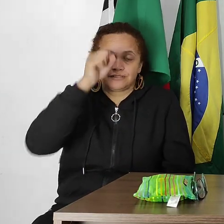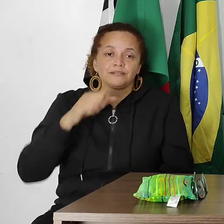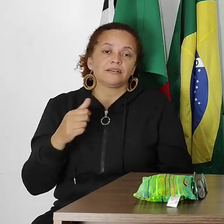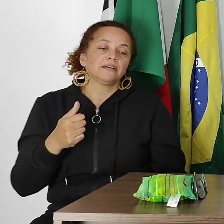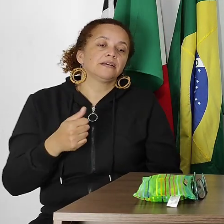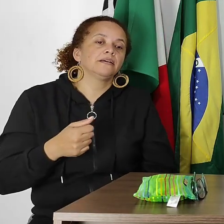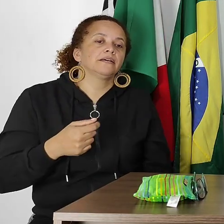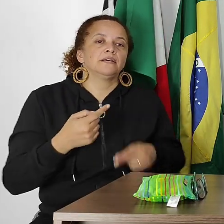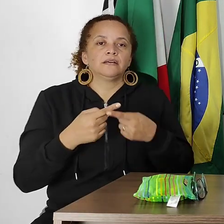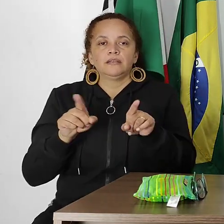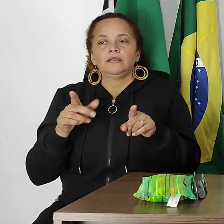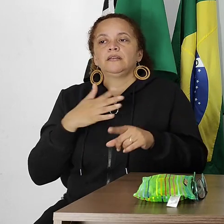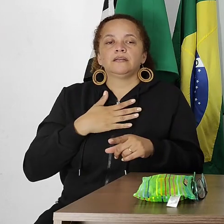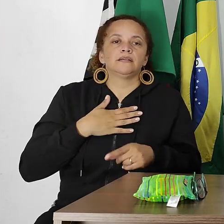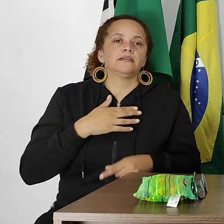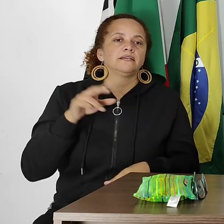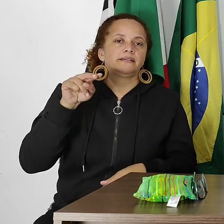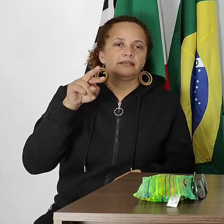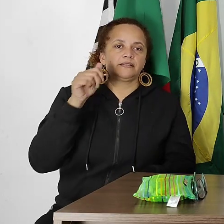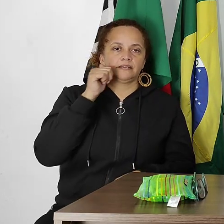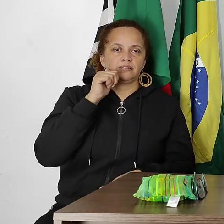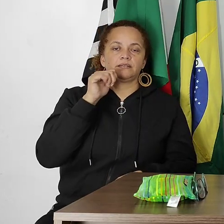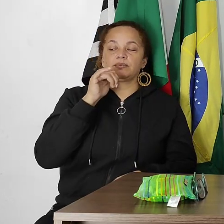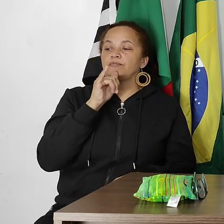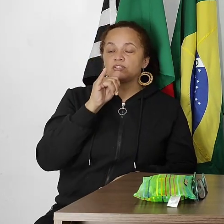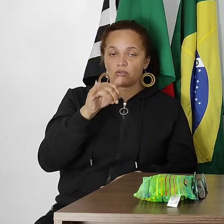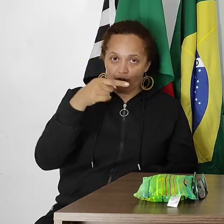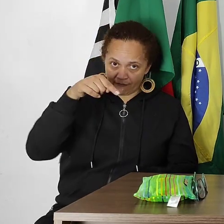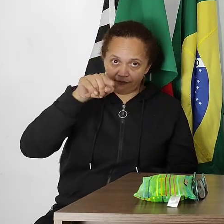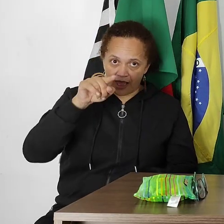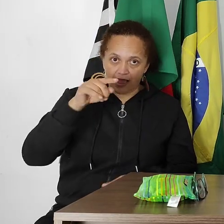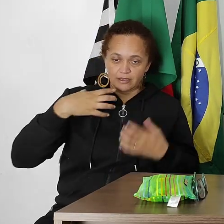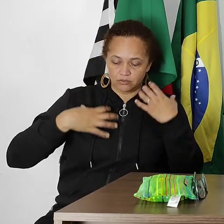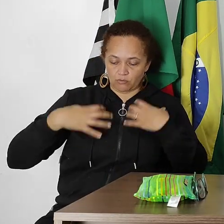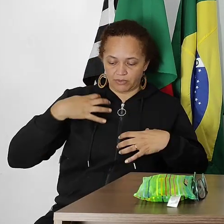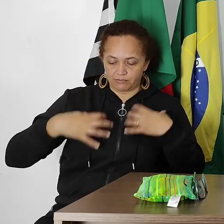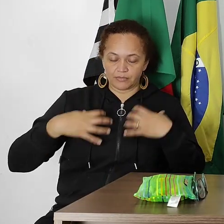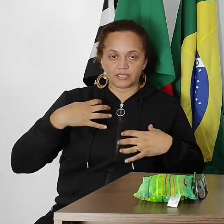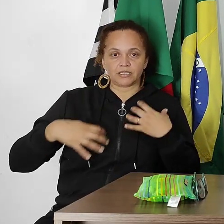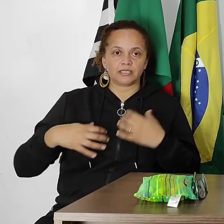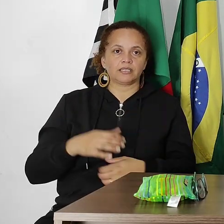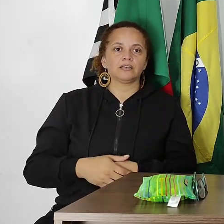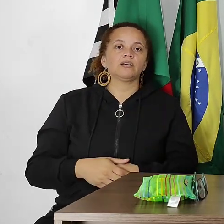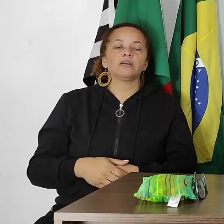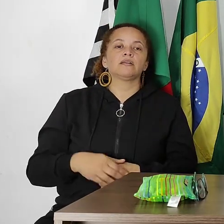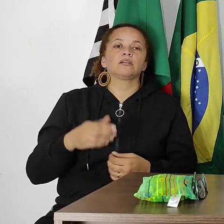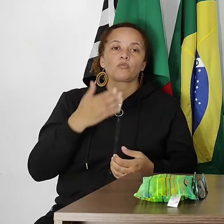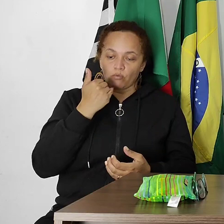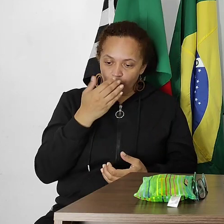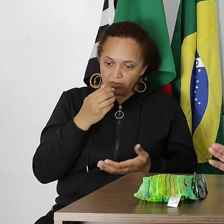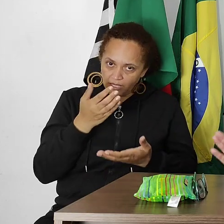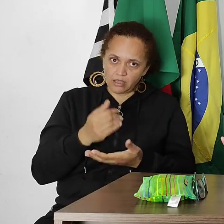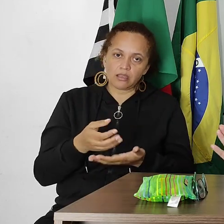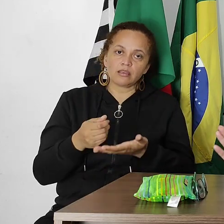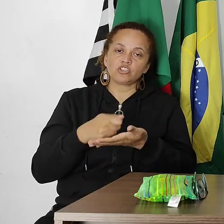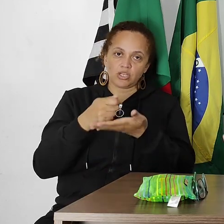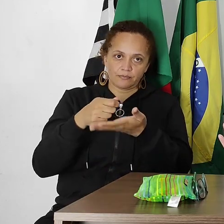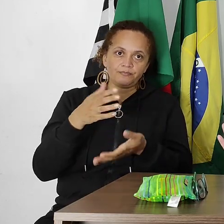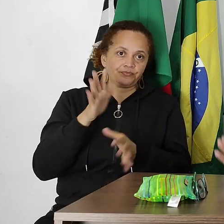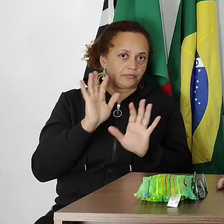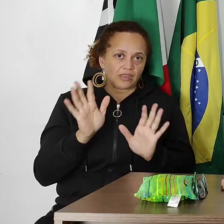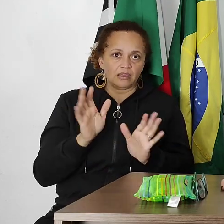lá, toma banho, eu vou trazer um prato de comida para você. Eu já dei comida para o Bruno e para a Jéssica,